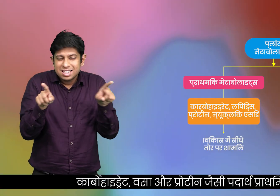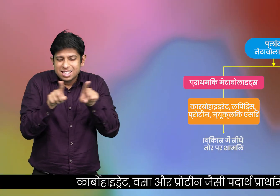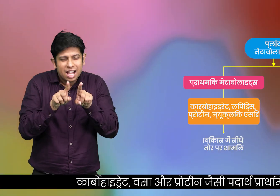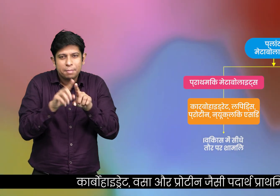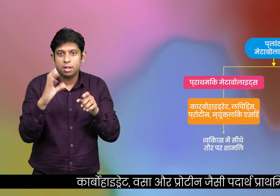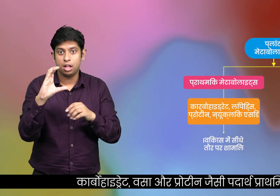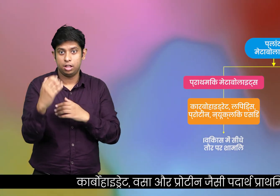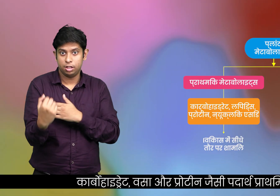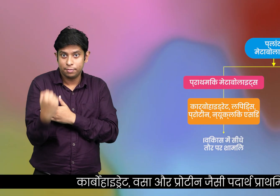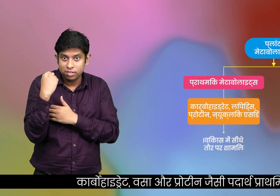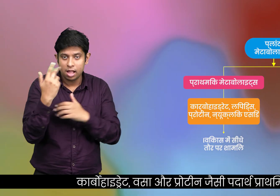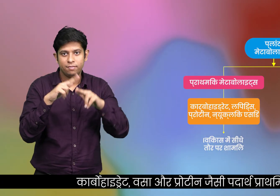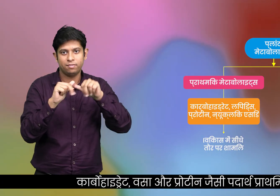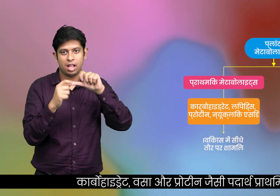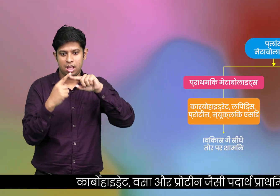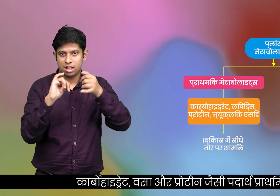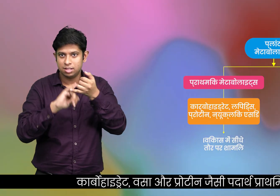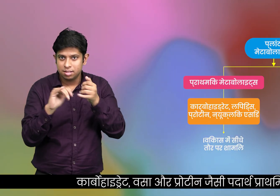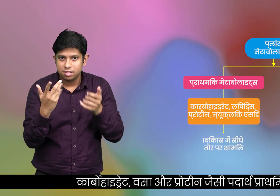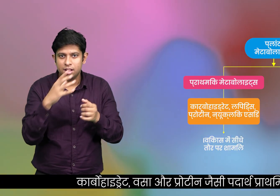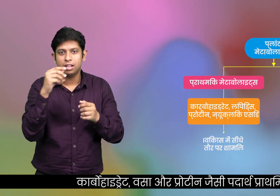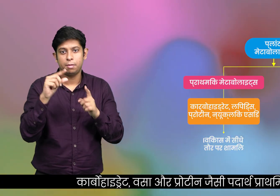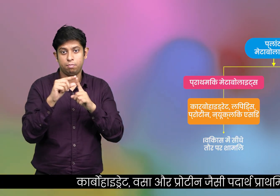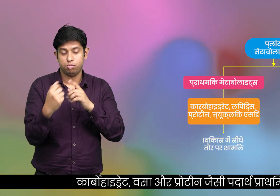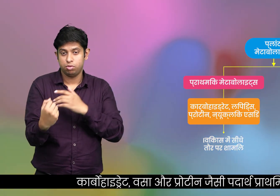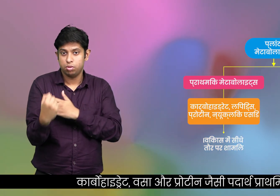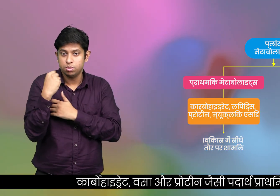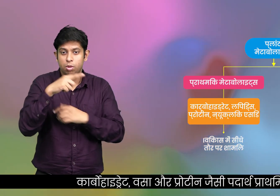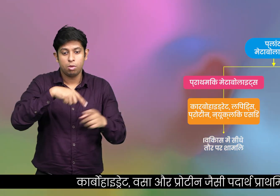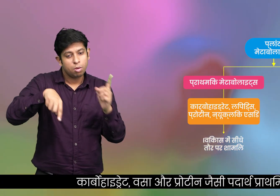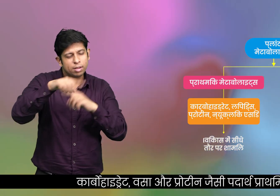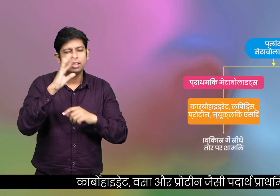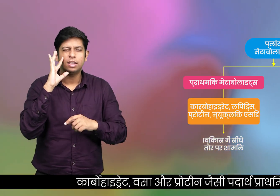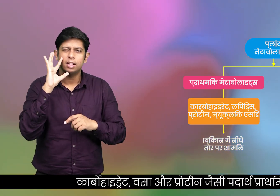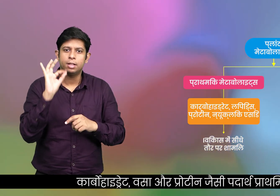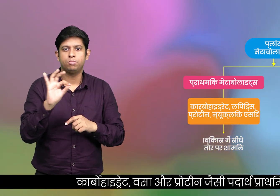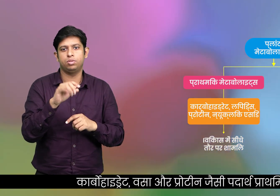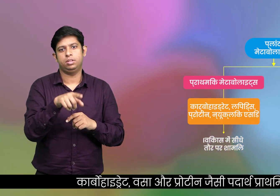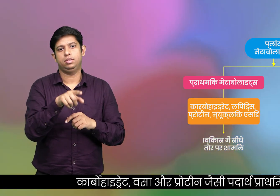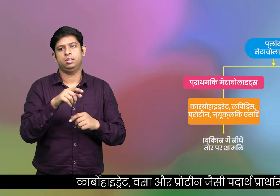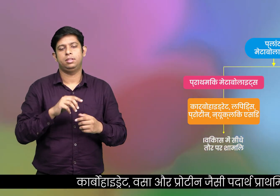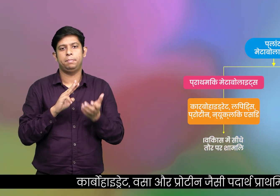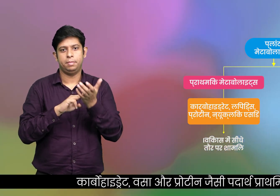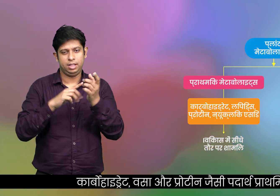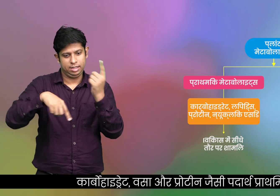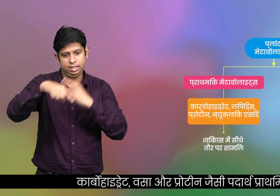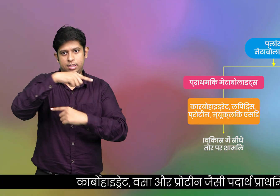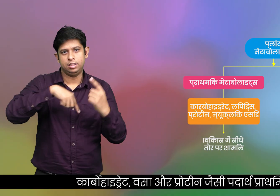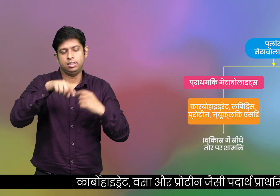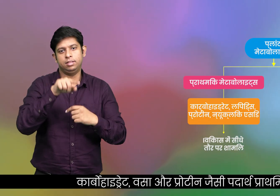कार्बोहाइड्रेट, वसा और प्रोटीन जैसी पदार्थ प्राथमिक उपापचयी